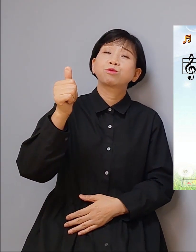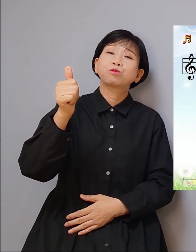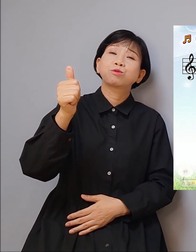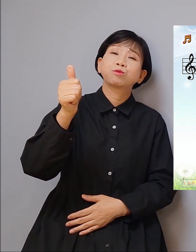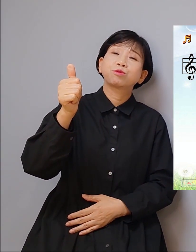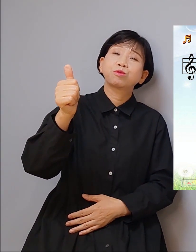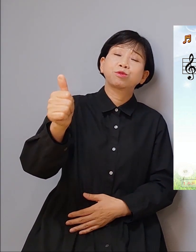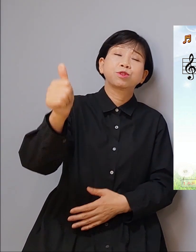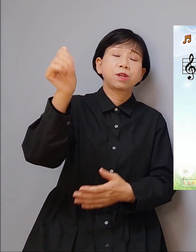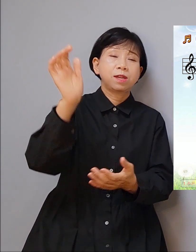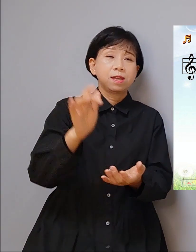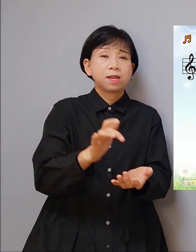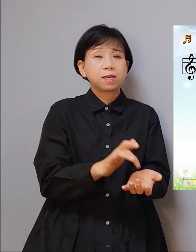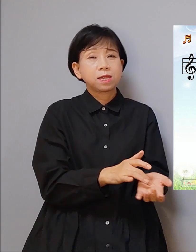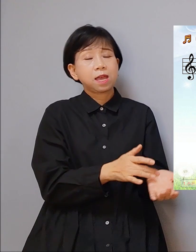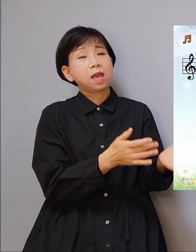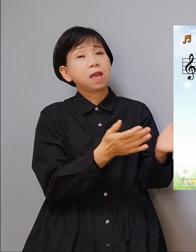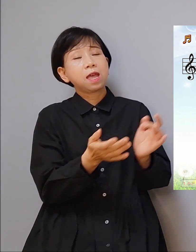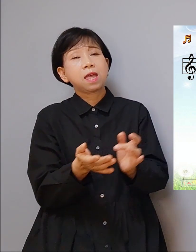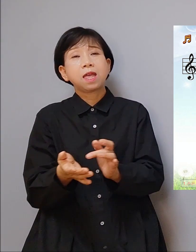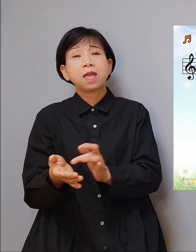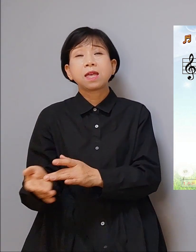예수